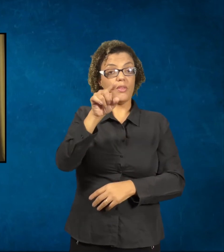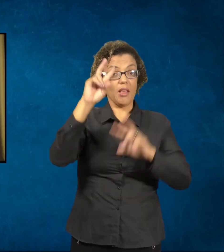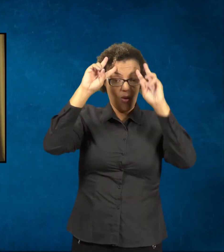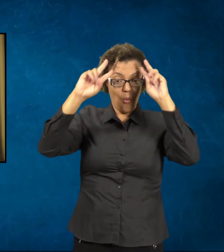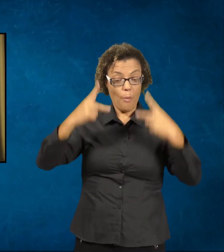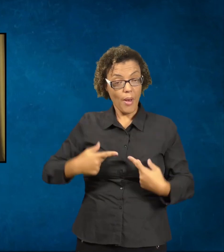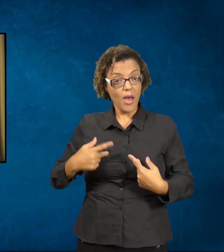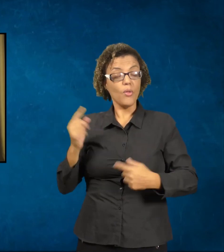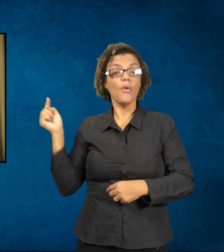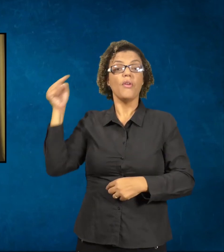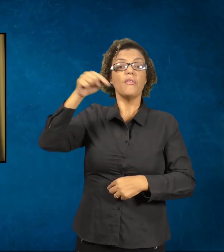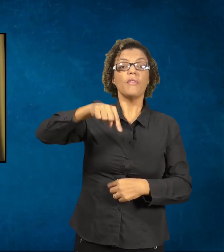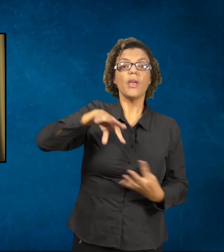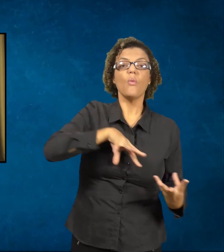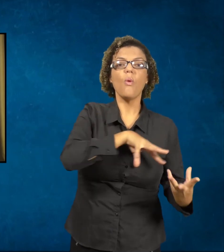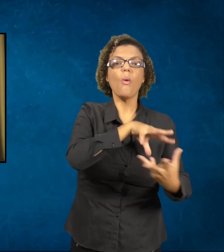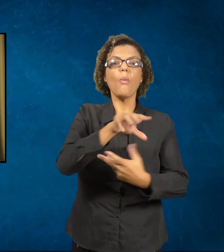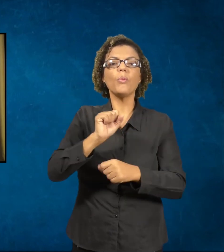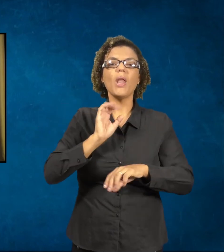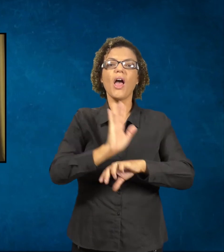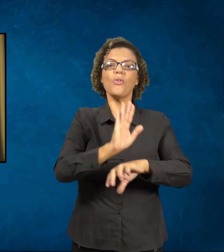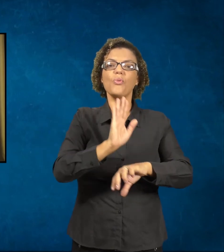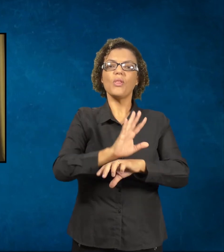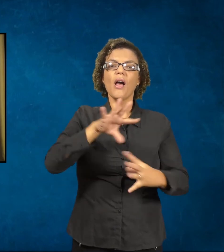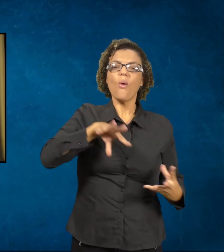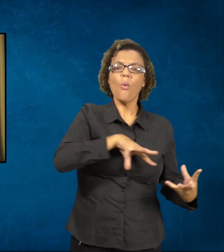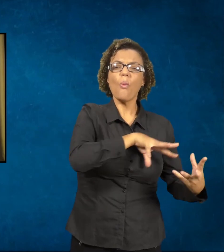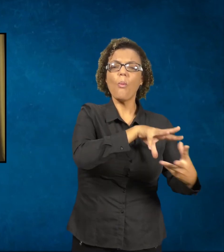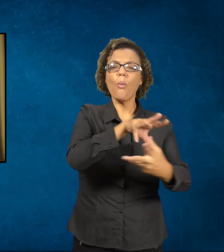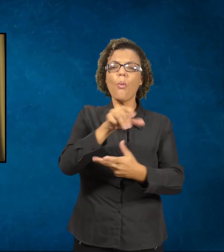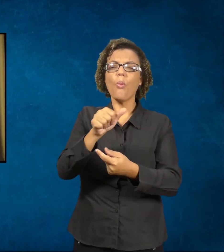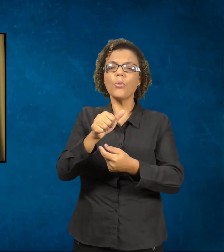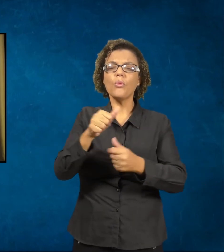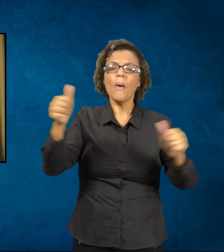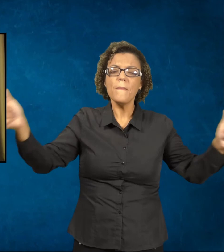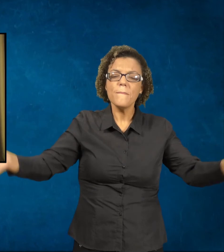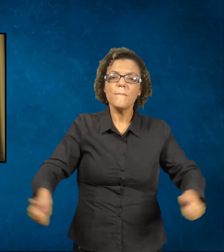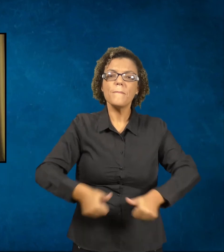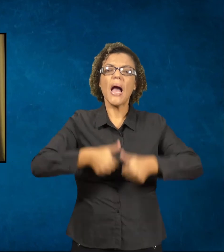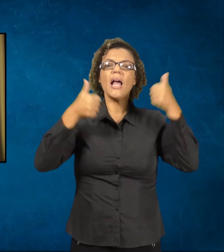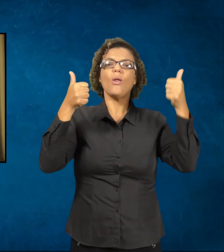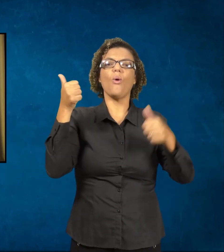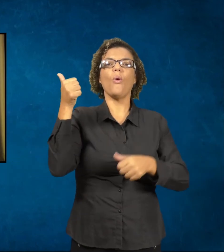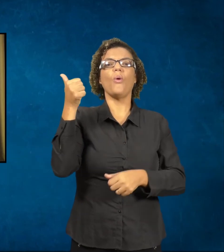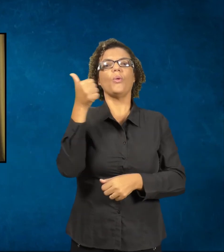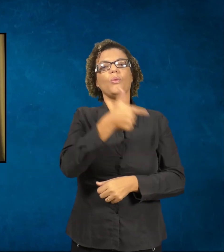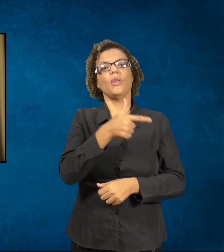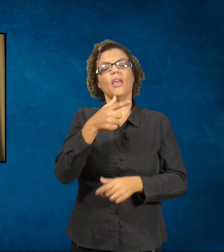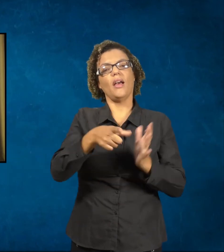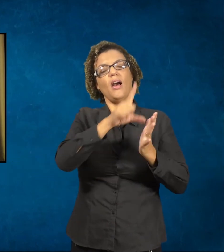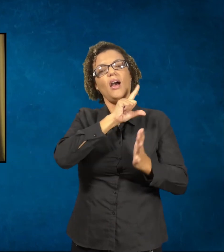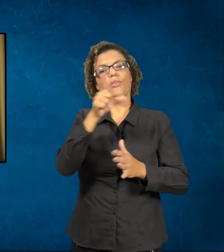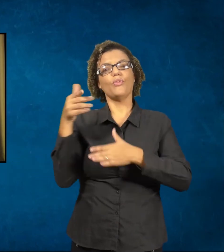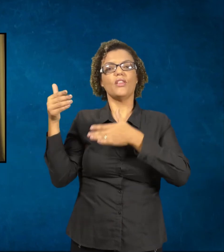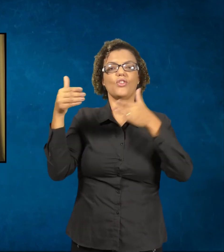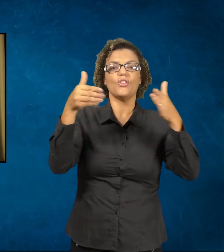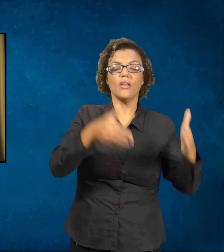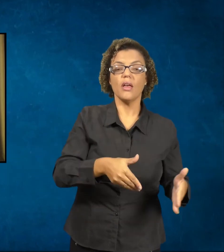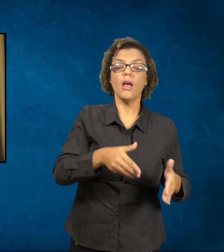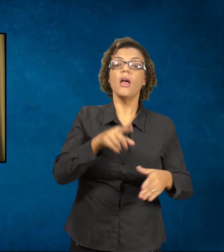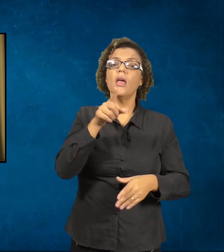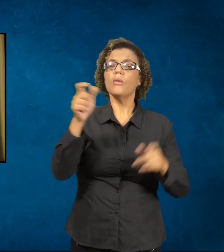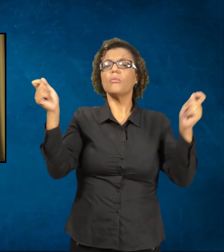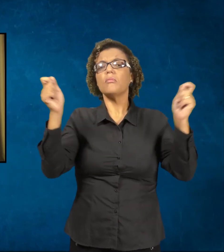mundo para deixá-lo um pouco melhor do que você encontrou. Isso pode ser feito através de qualquer ferramenta que a vida te